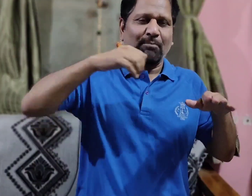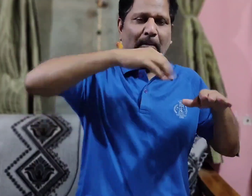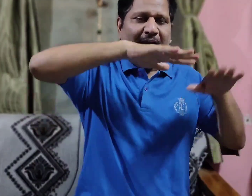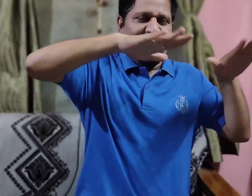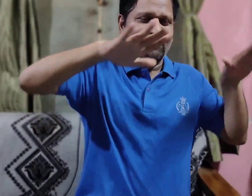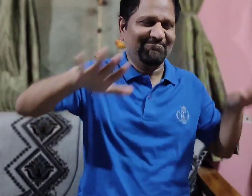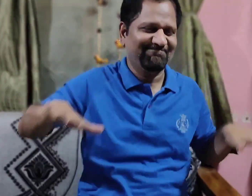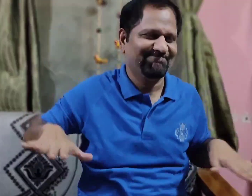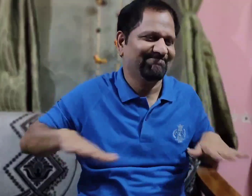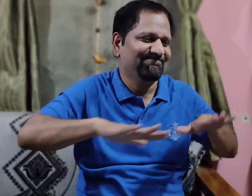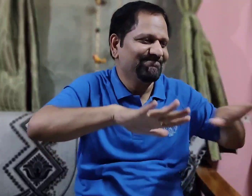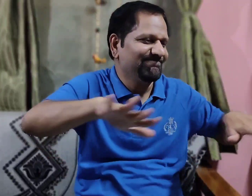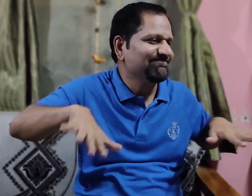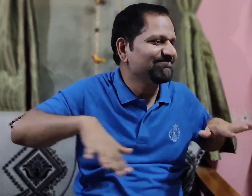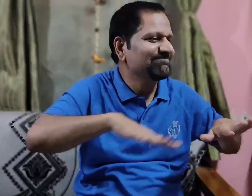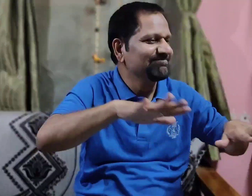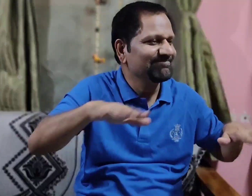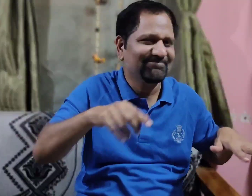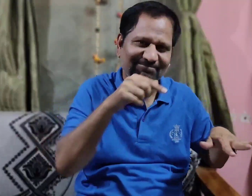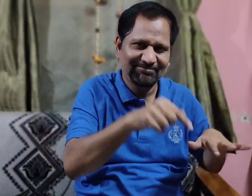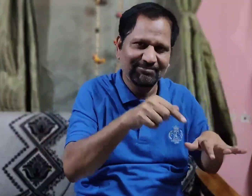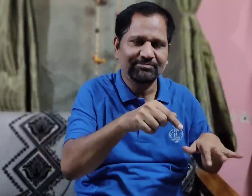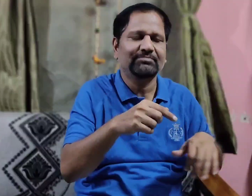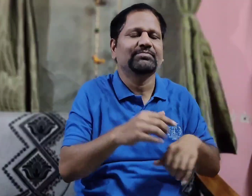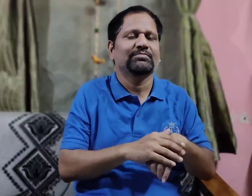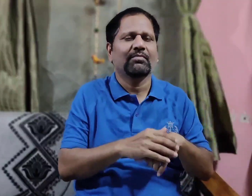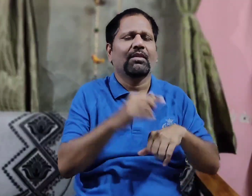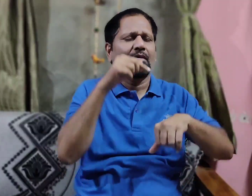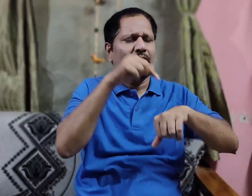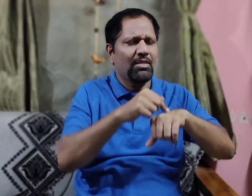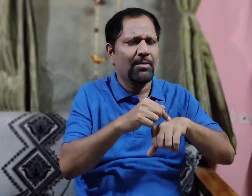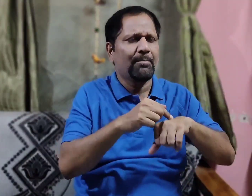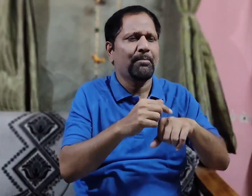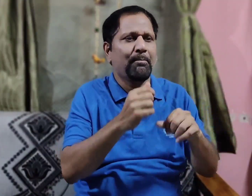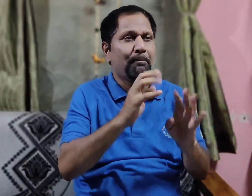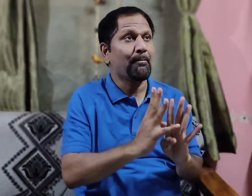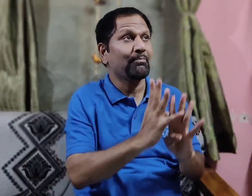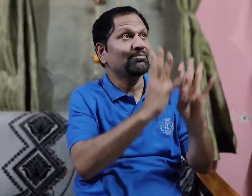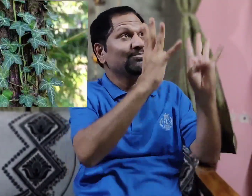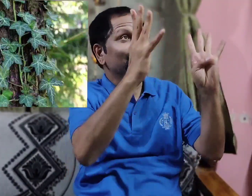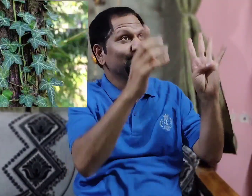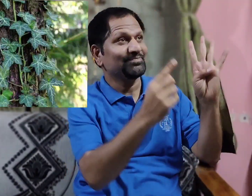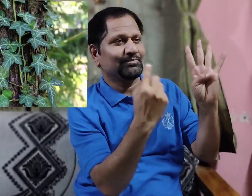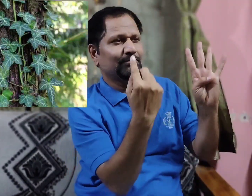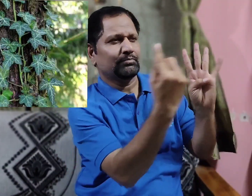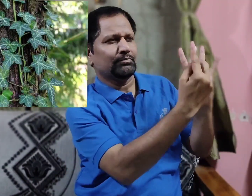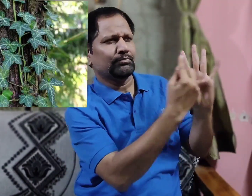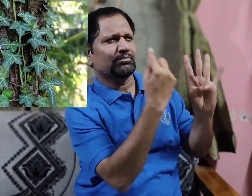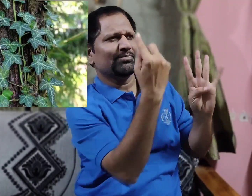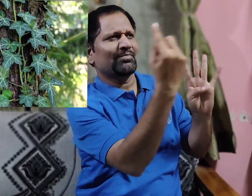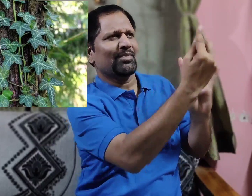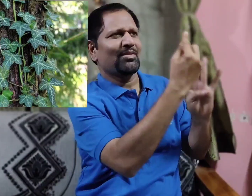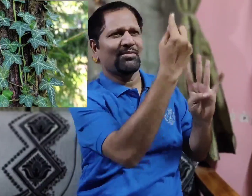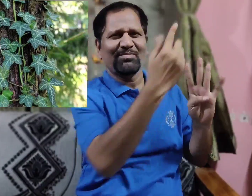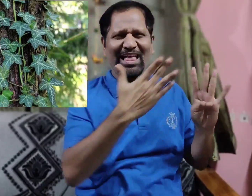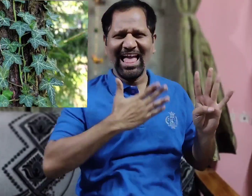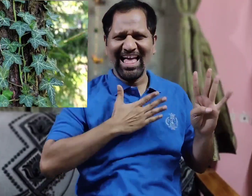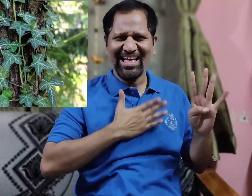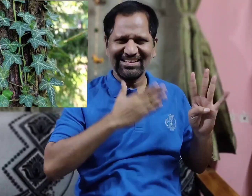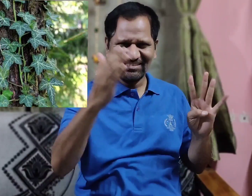देखा कि वह जितने हंस उस पेड़ पर रहते हैं, उसी पेड़ के नीचे एक छोटी सी लता उग रही है जो पेड़ के